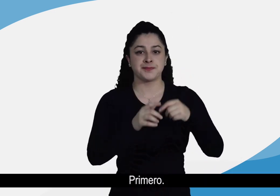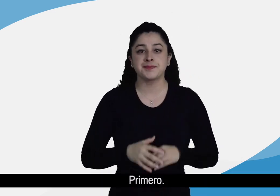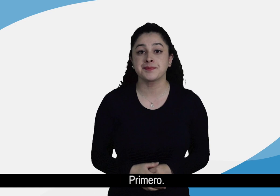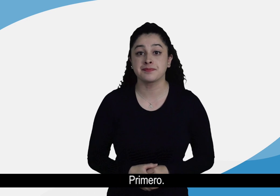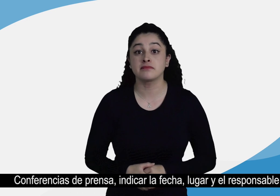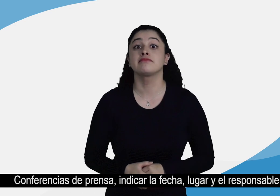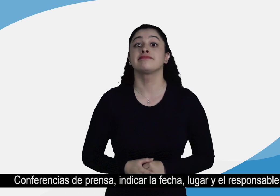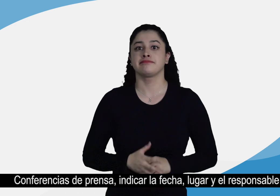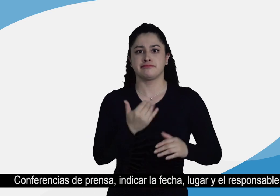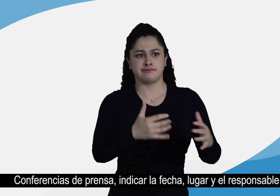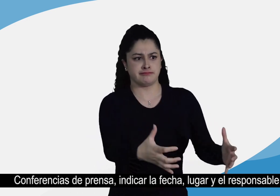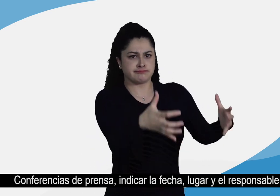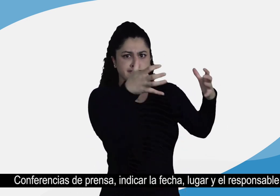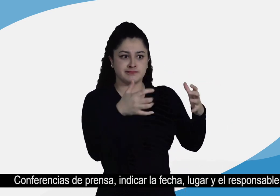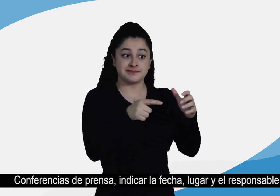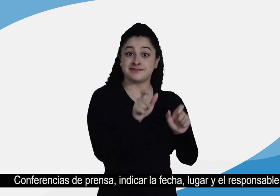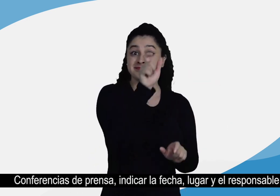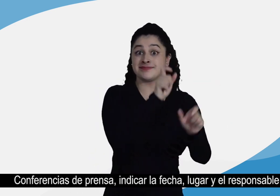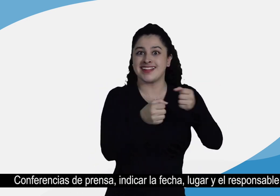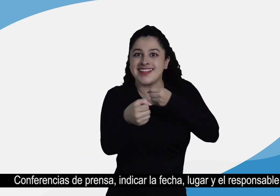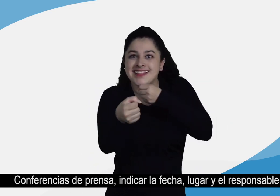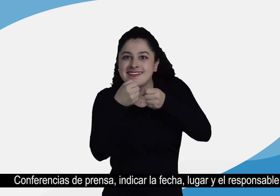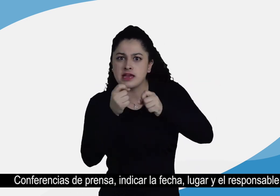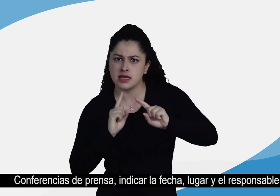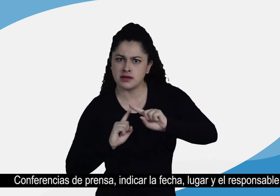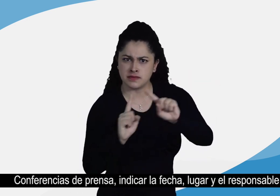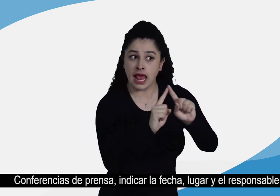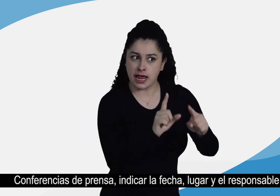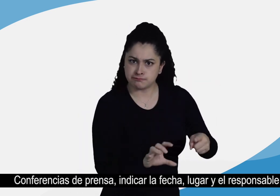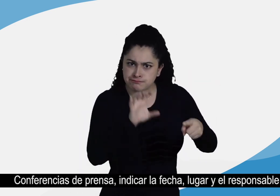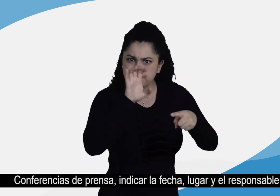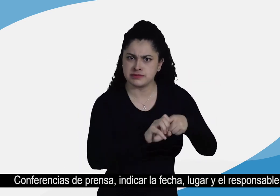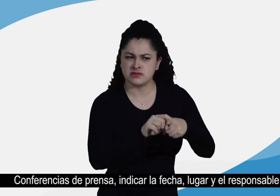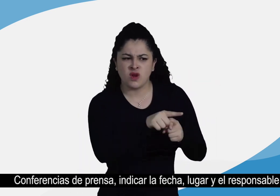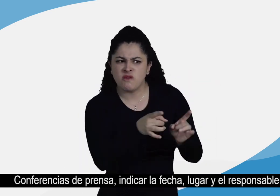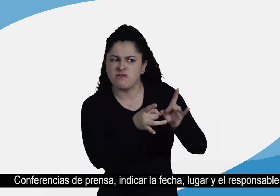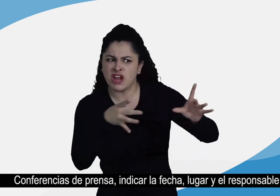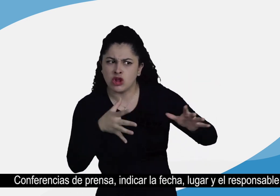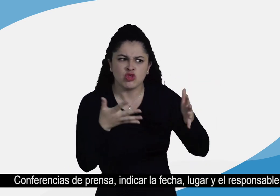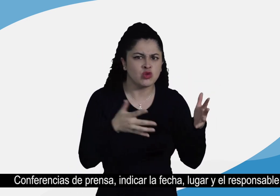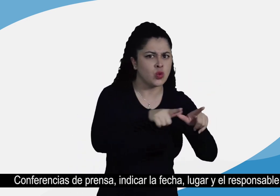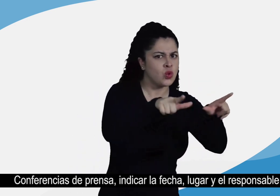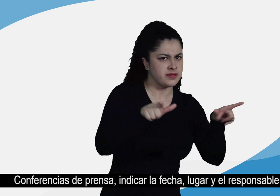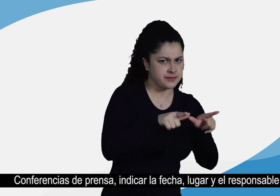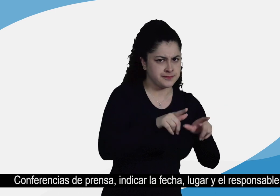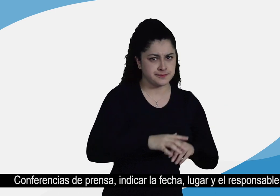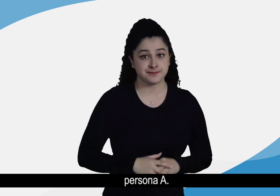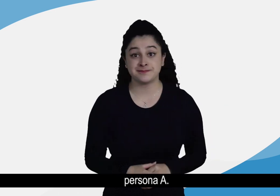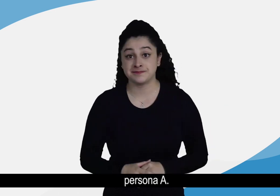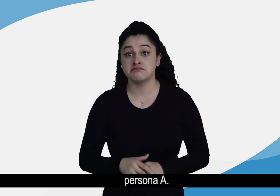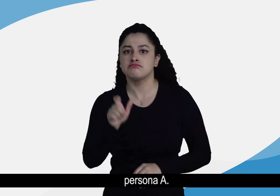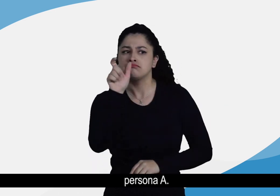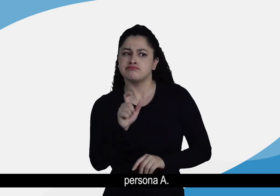Conferencias de prensa Indicar la fecha Lugar Y el responsable